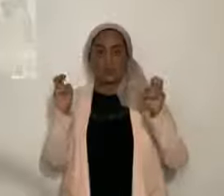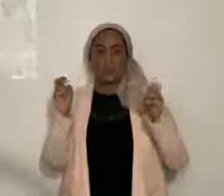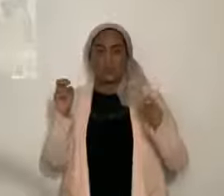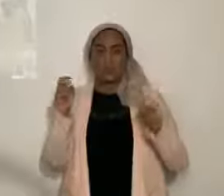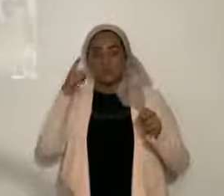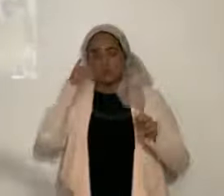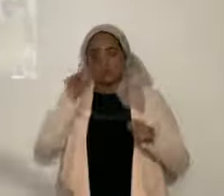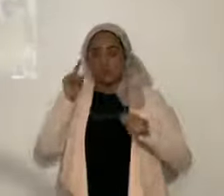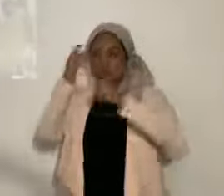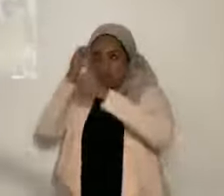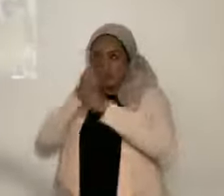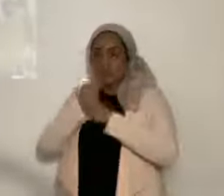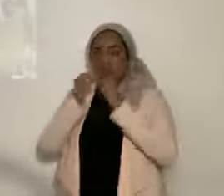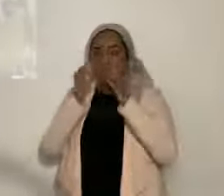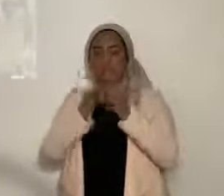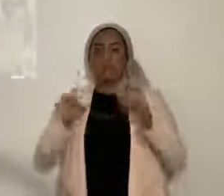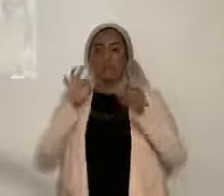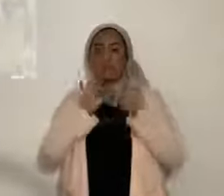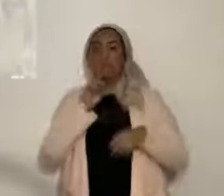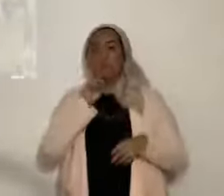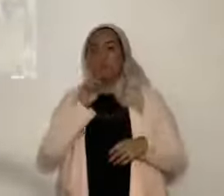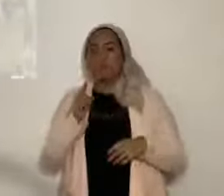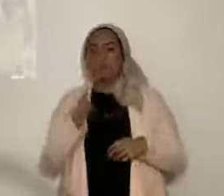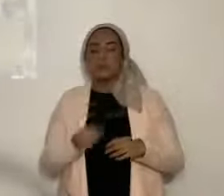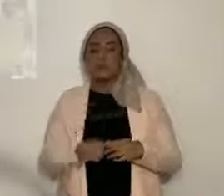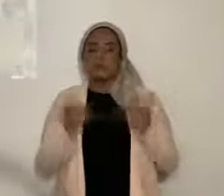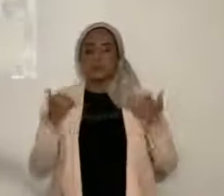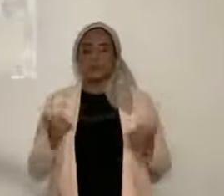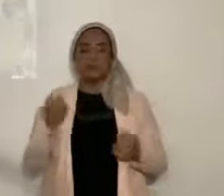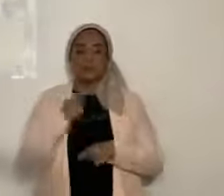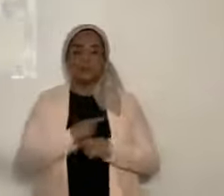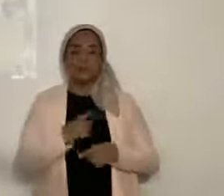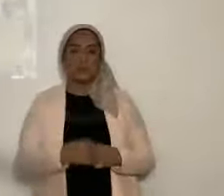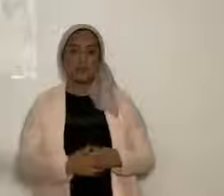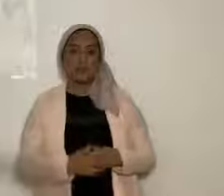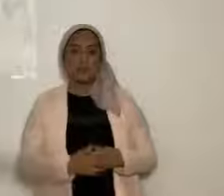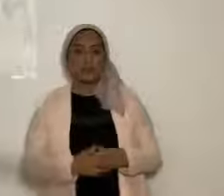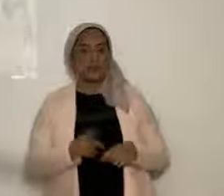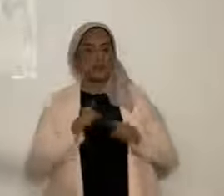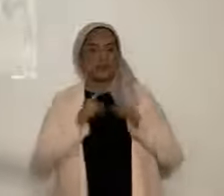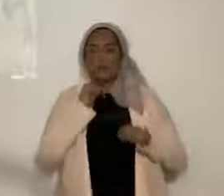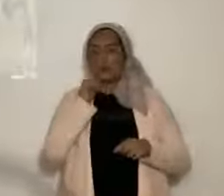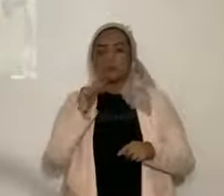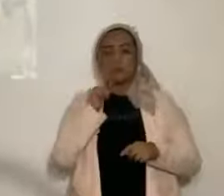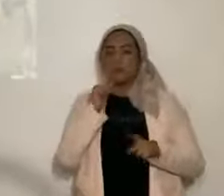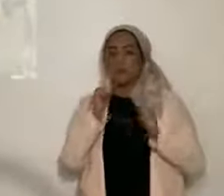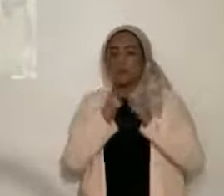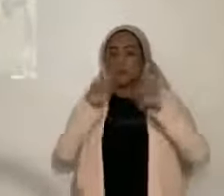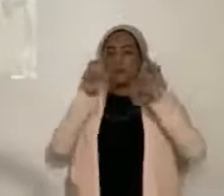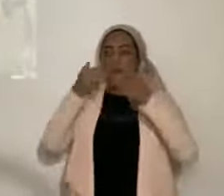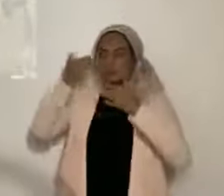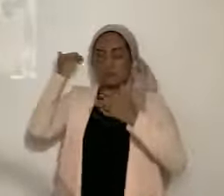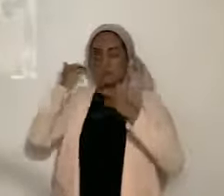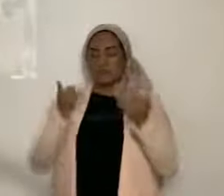para recibir una importante verdad, hoy, no con los temas pasados, hoy más.